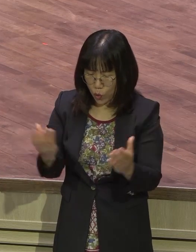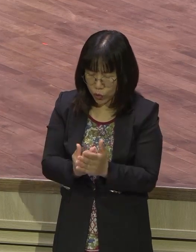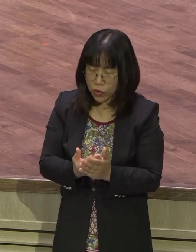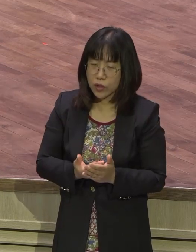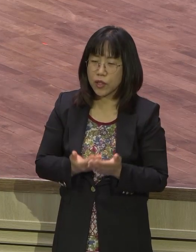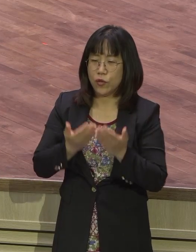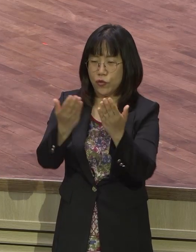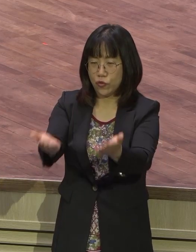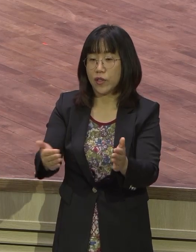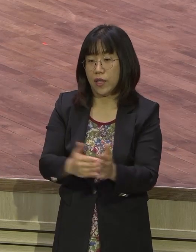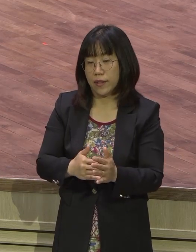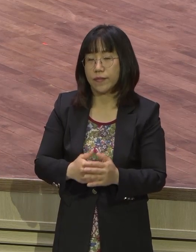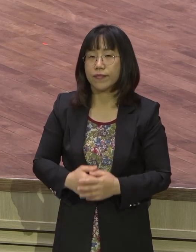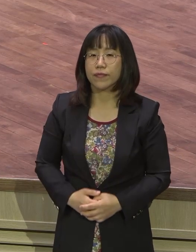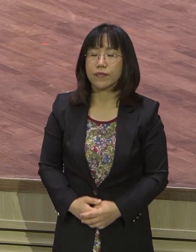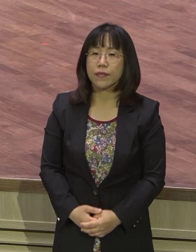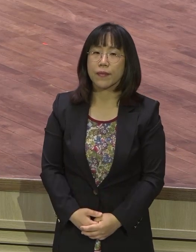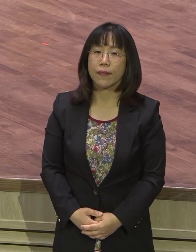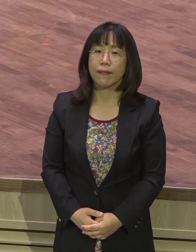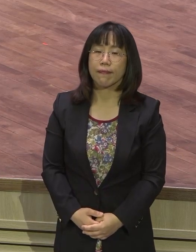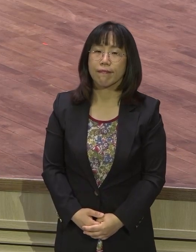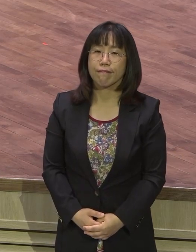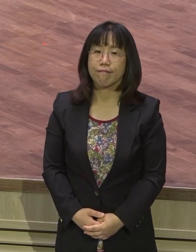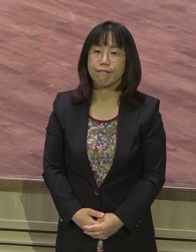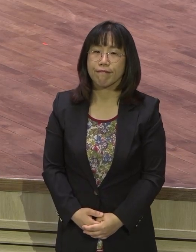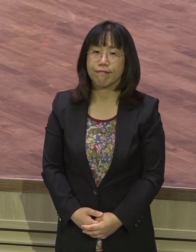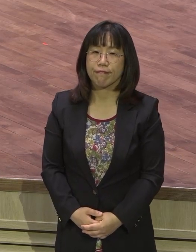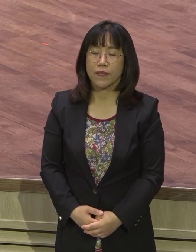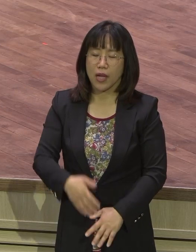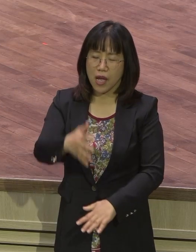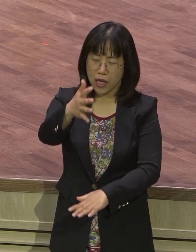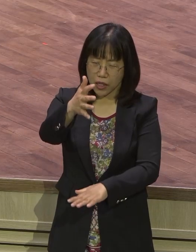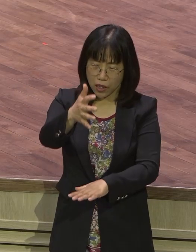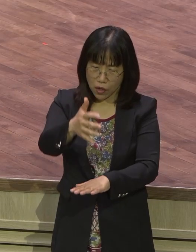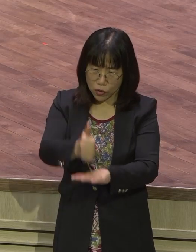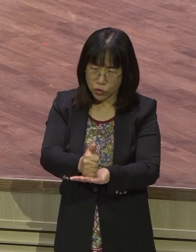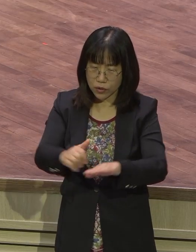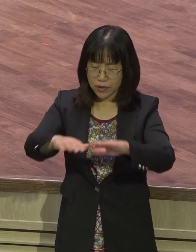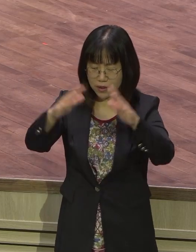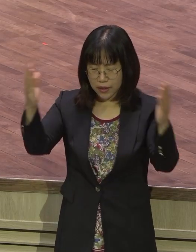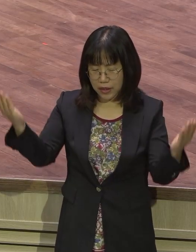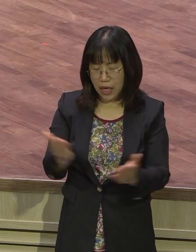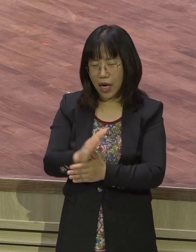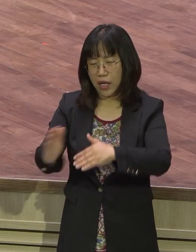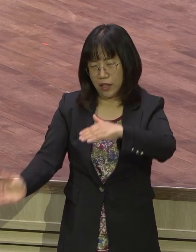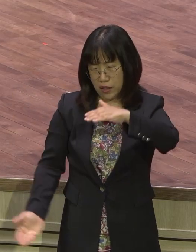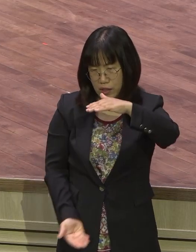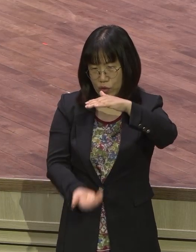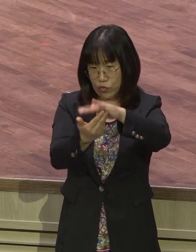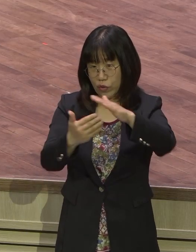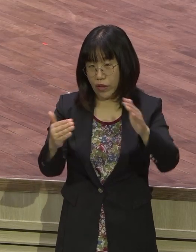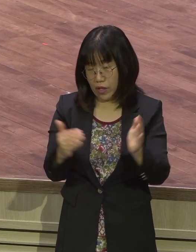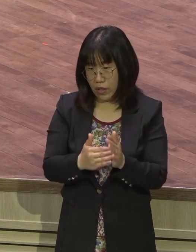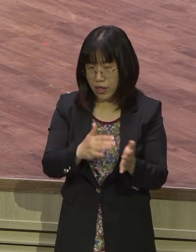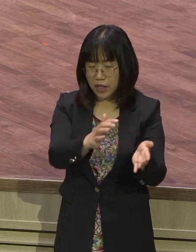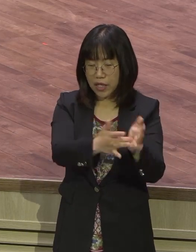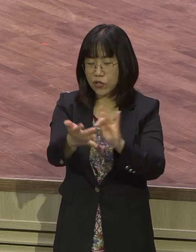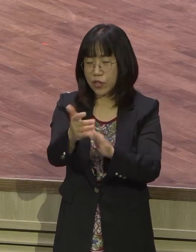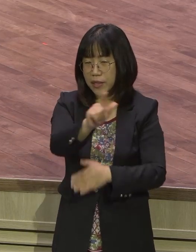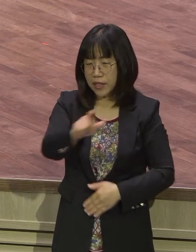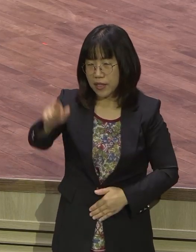무슨 말입니까 테텔데스 타이 마지막 말씀 운명하기 직전에